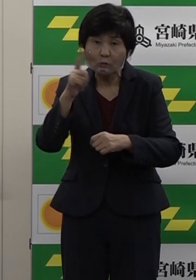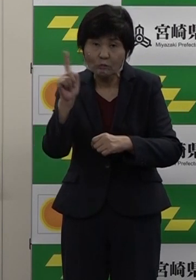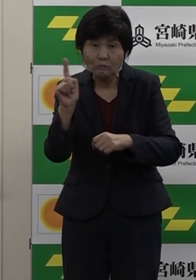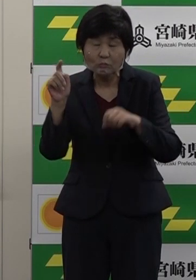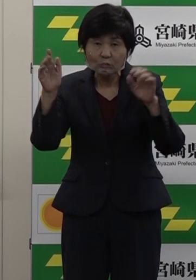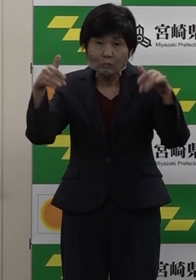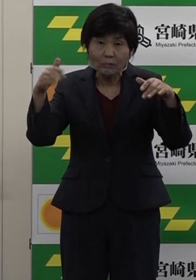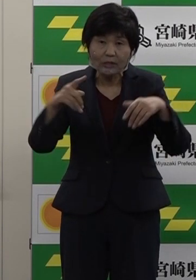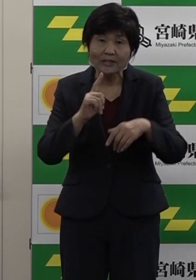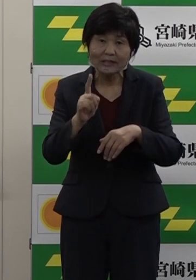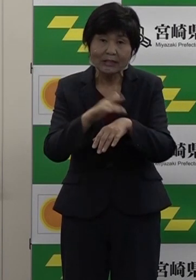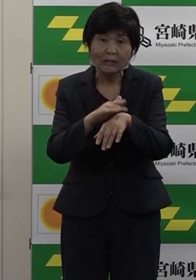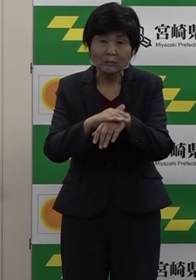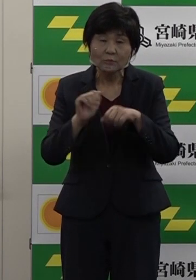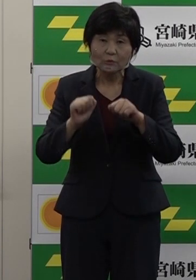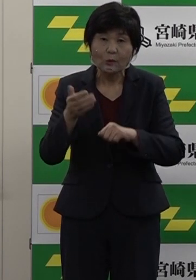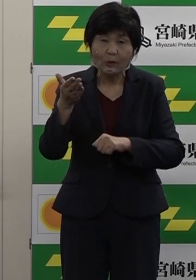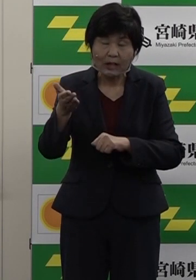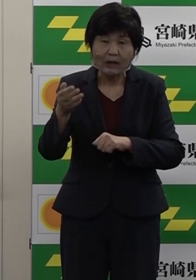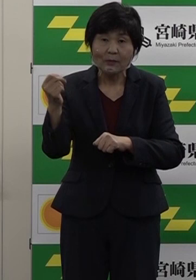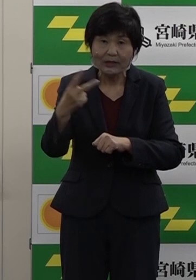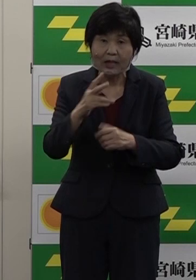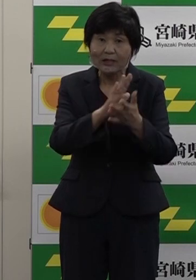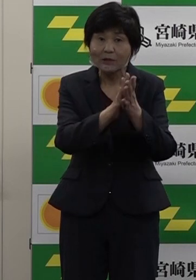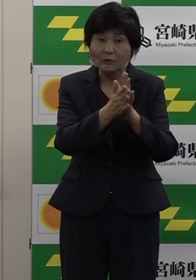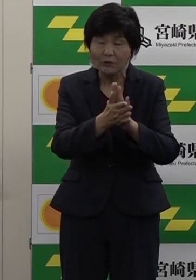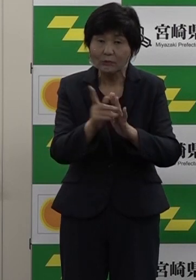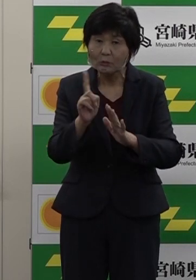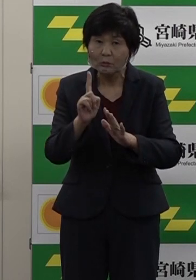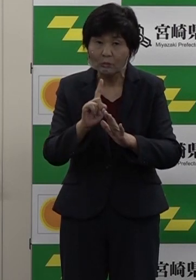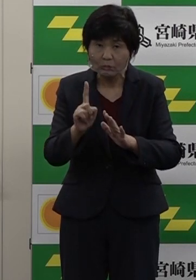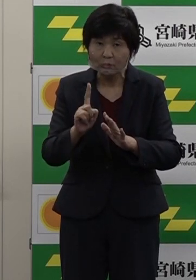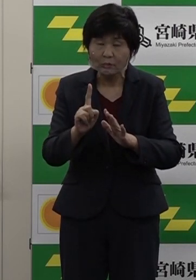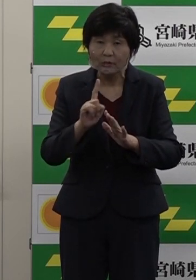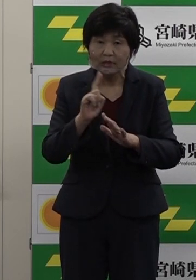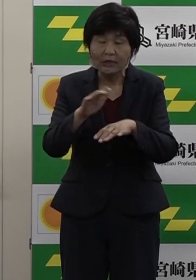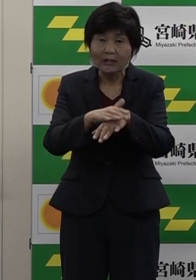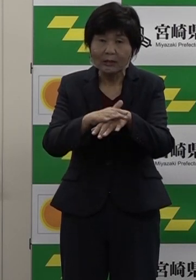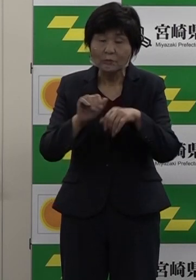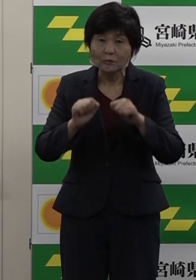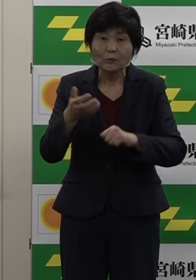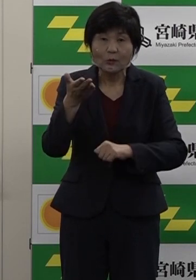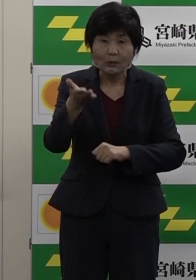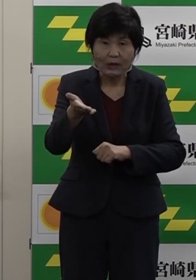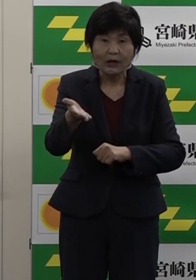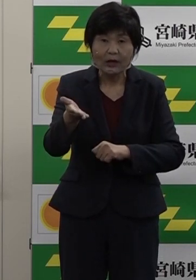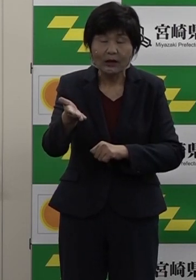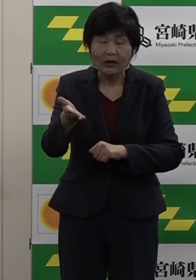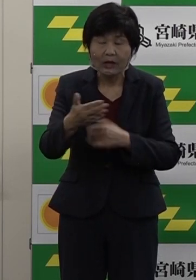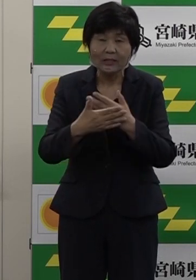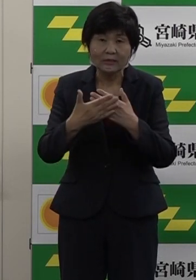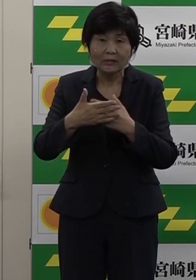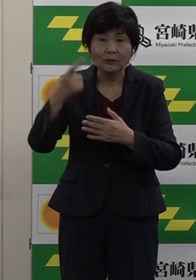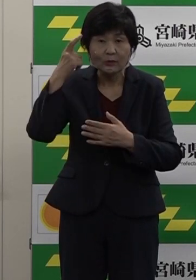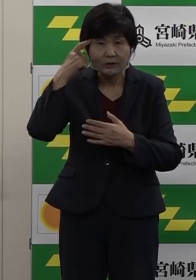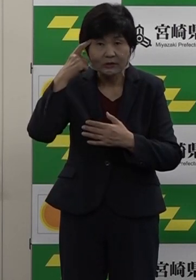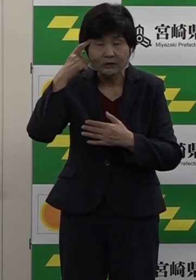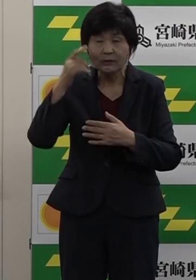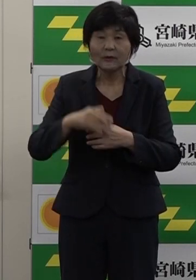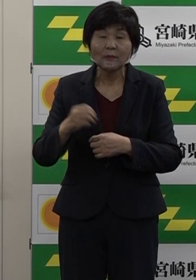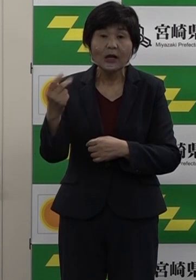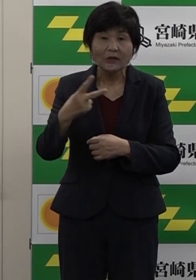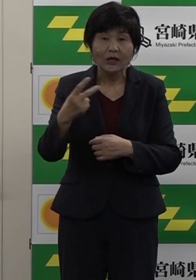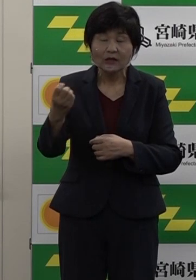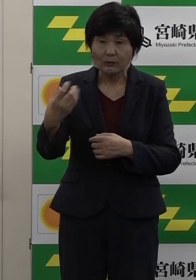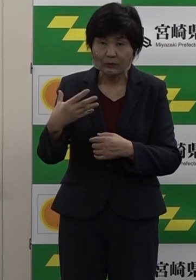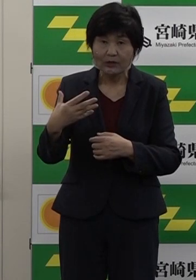県としてしていくのかというのはですね、慎重に考えていく必要があろうかと考えております。オリンピックについてのご指摘も